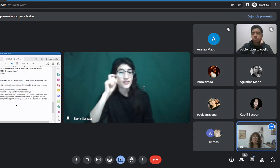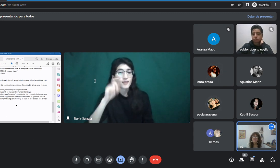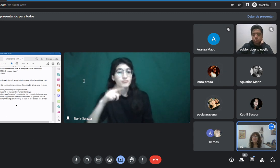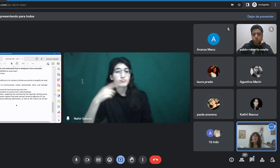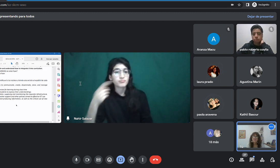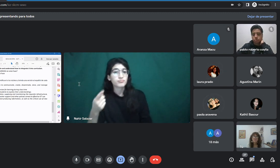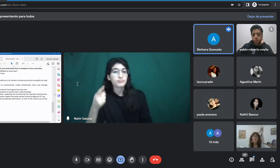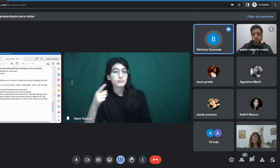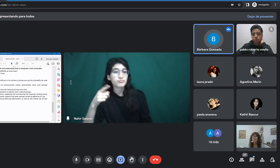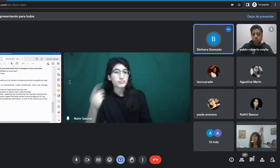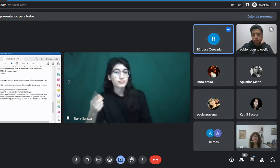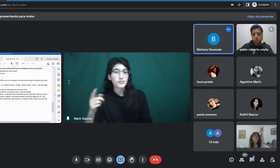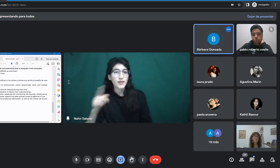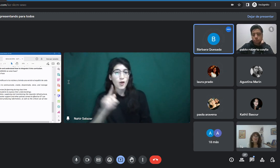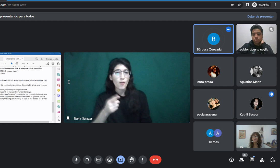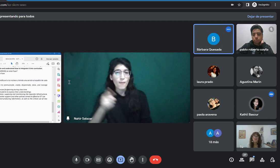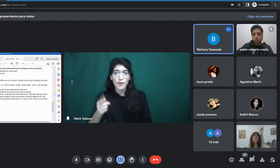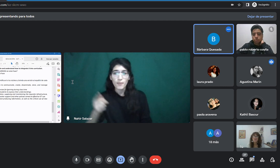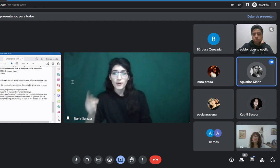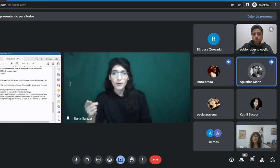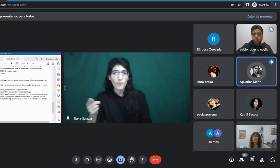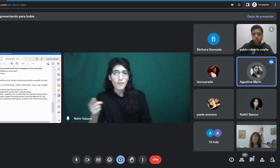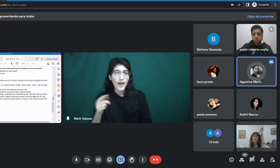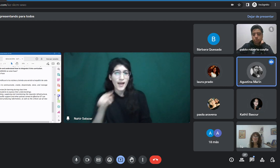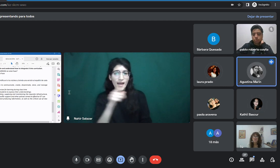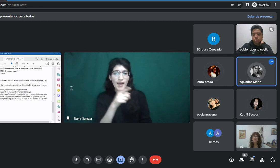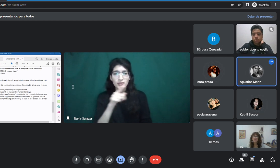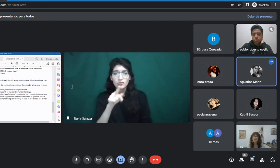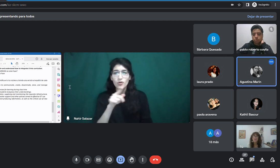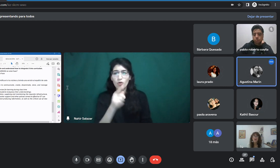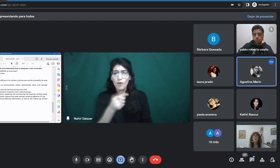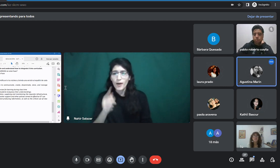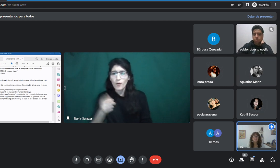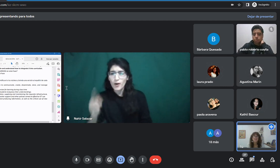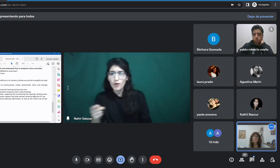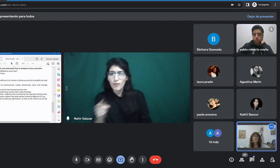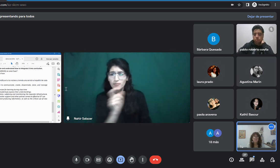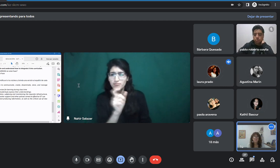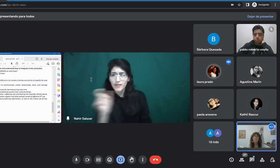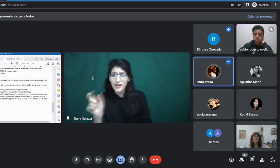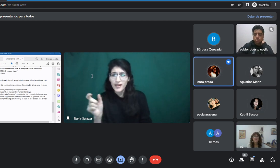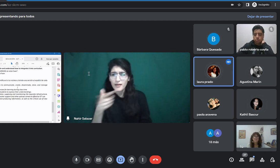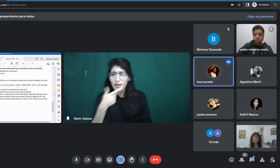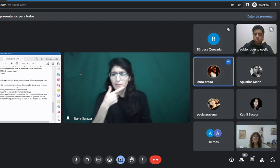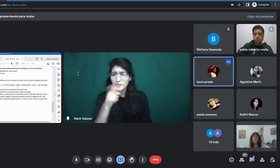Son sustantivos, profe. No, no son sustantivos. No, son verbos. Son verbos.